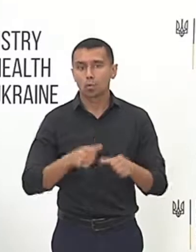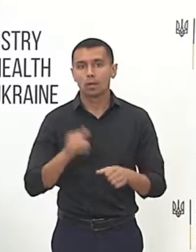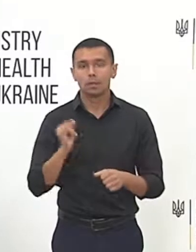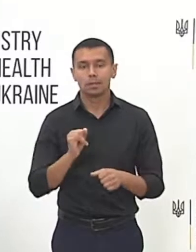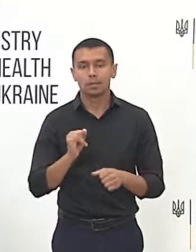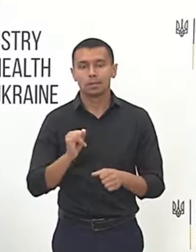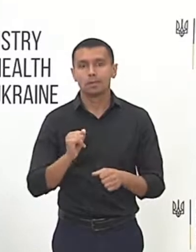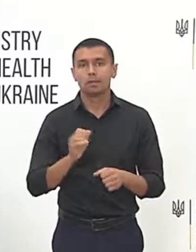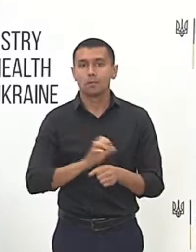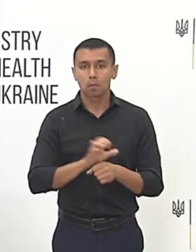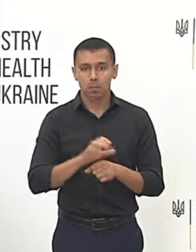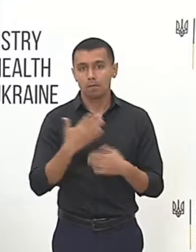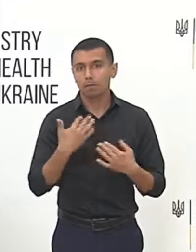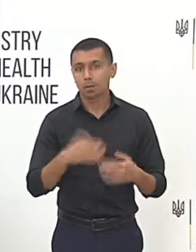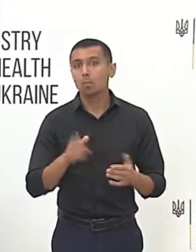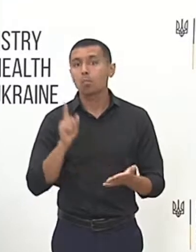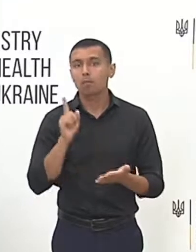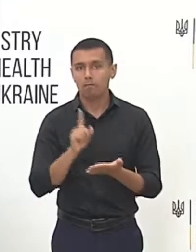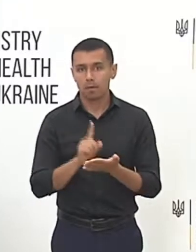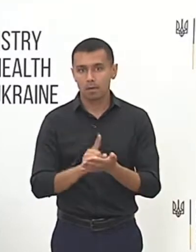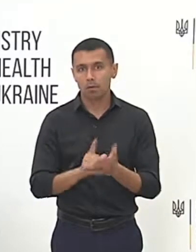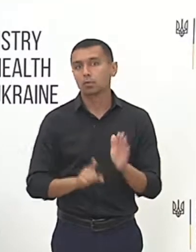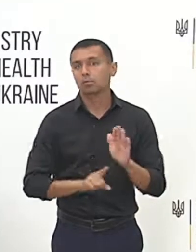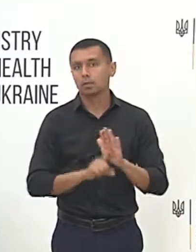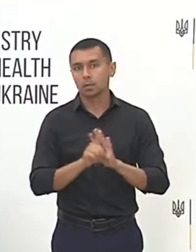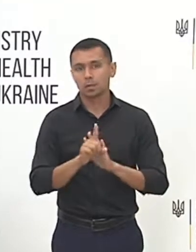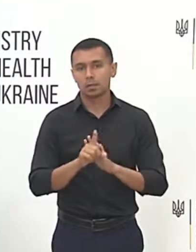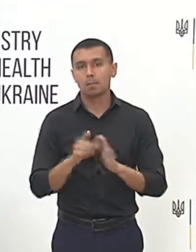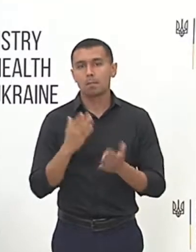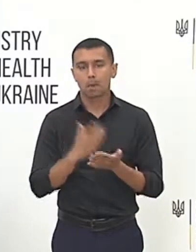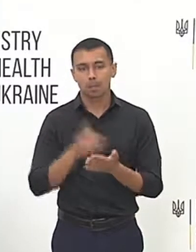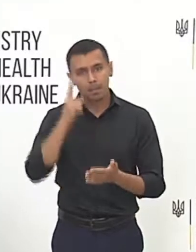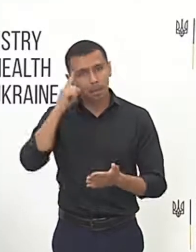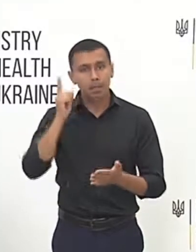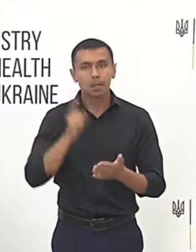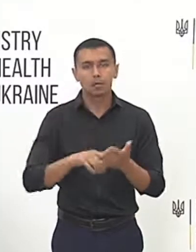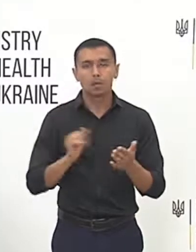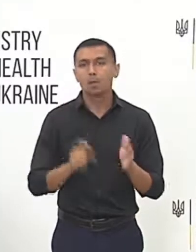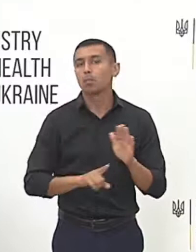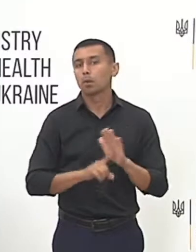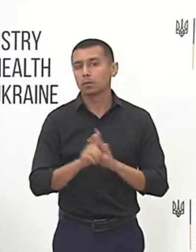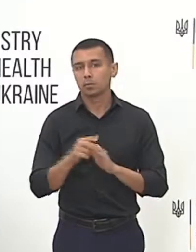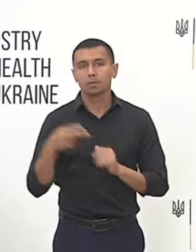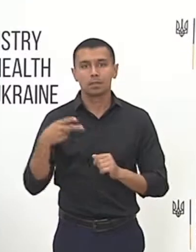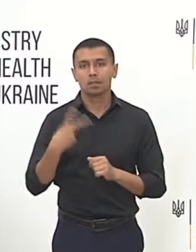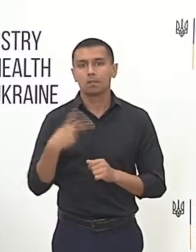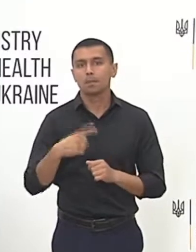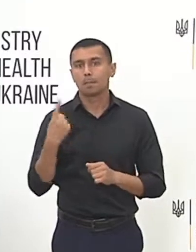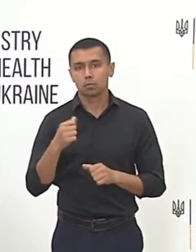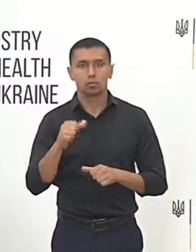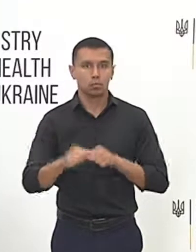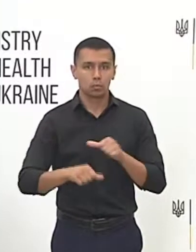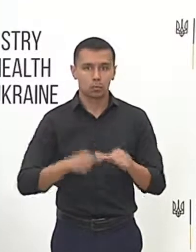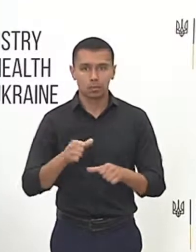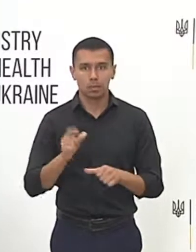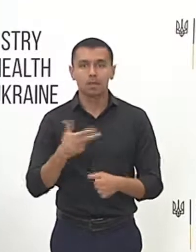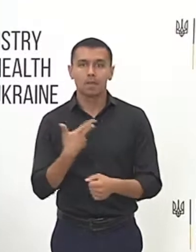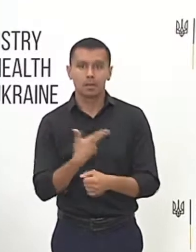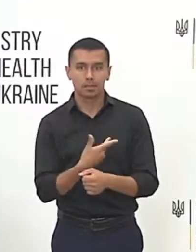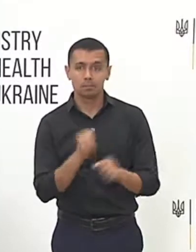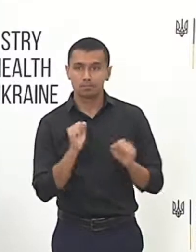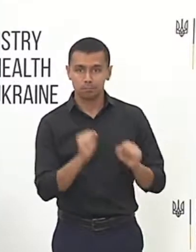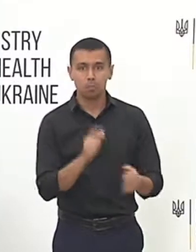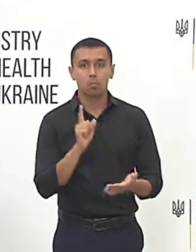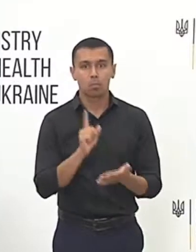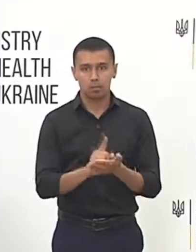і серійне виробництво вже повинно розпочатись, маємо надію, на початку 2021 року, і вакцини